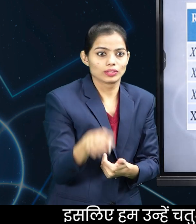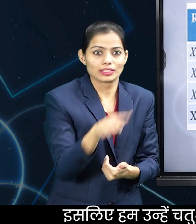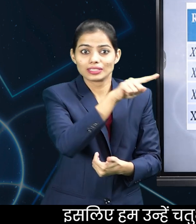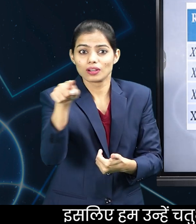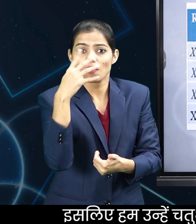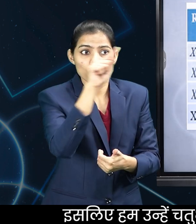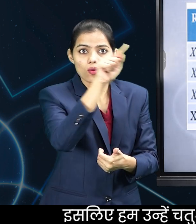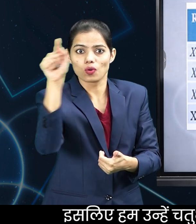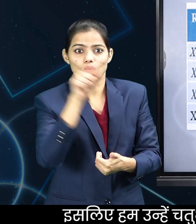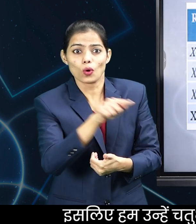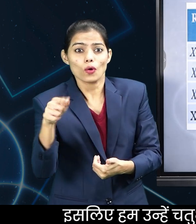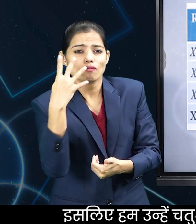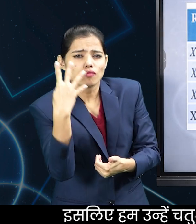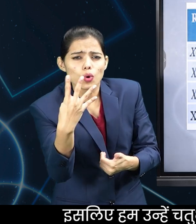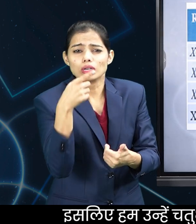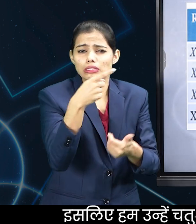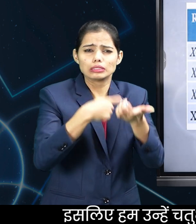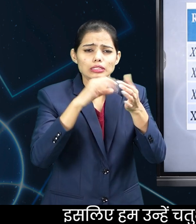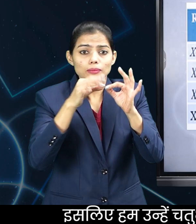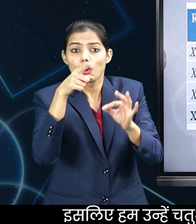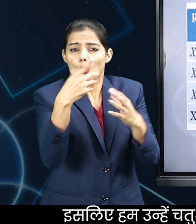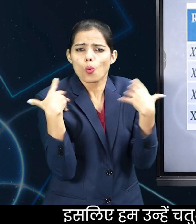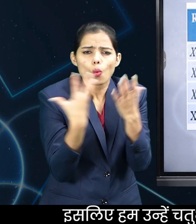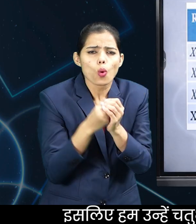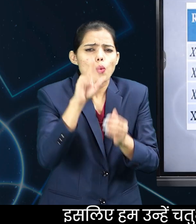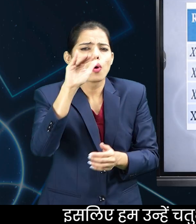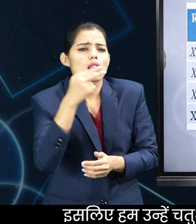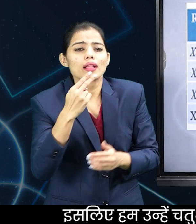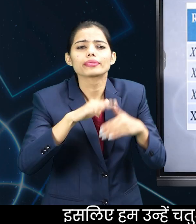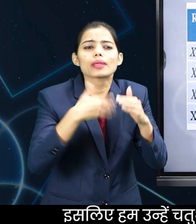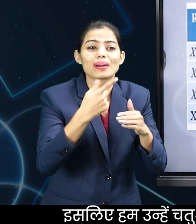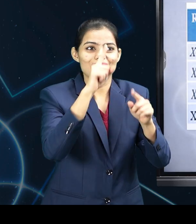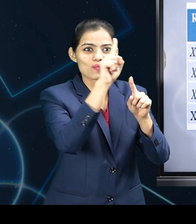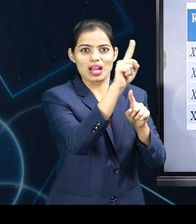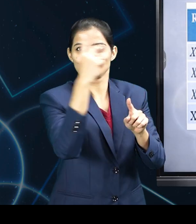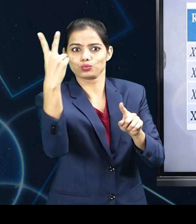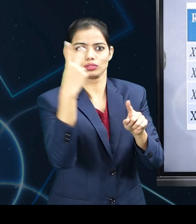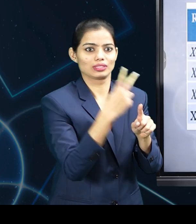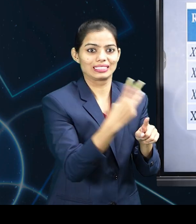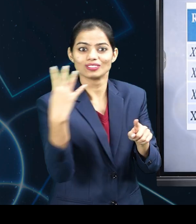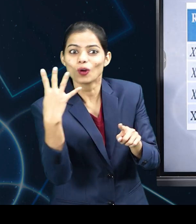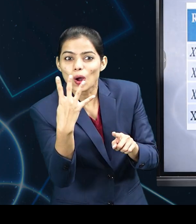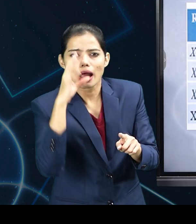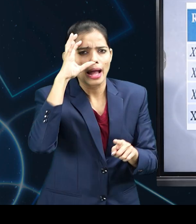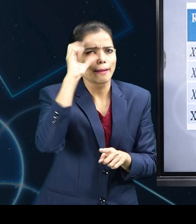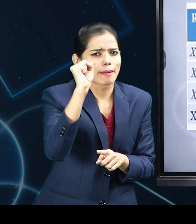हैं। याद रखें, चतुर्भुज में 4 भुजाएं होती है और चतुर्भुज 4 क्षेत्र होते